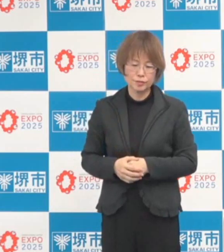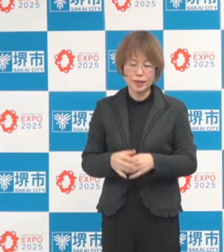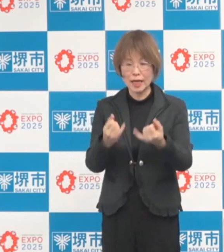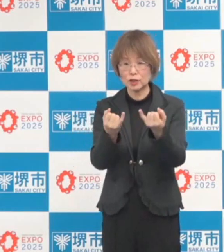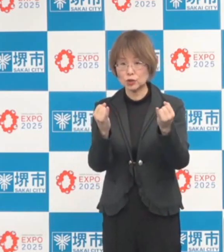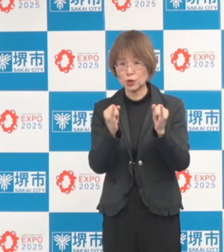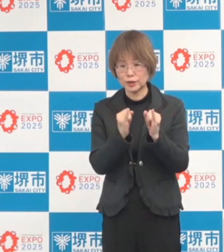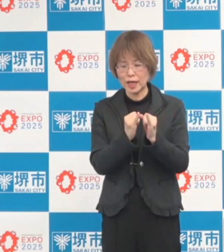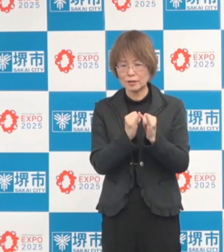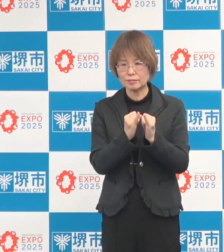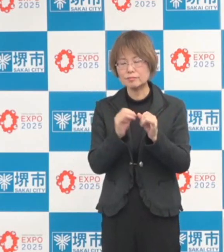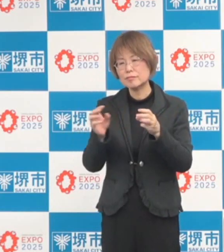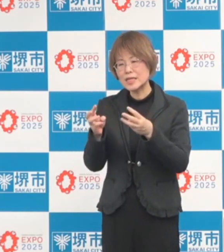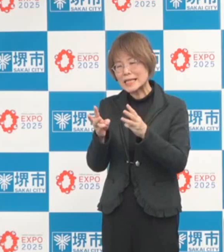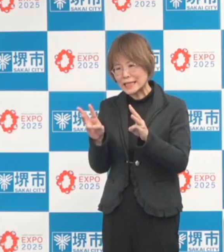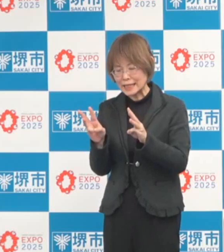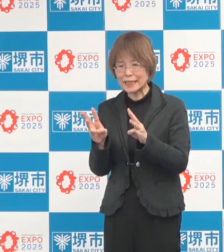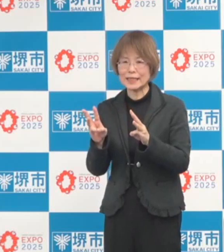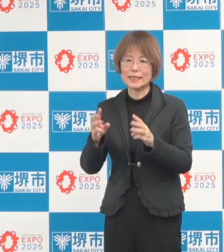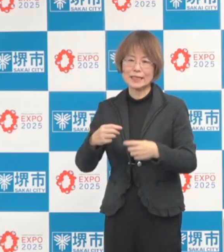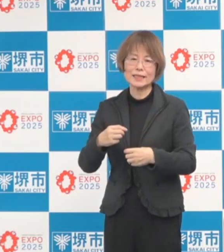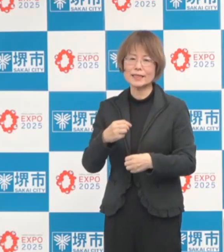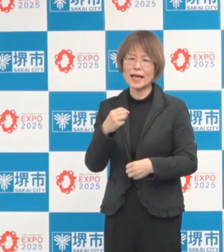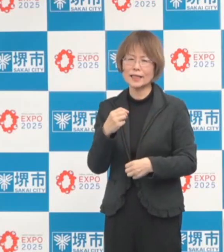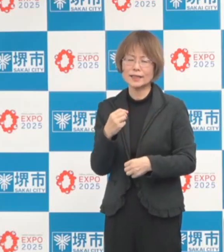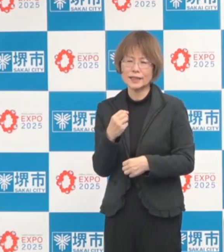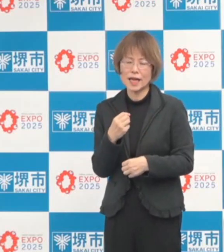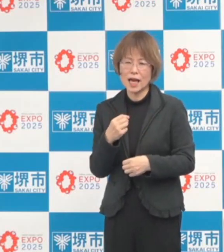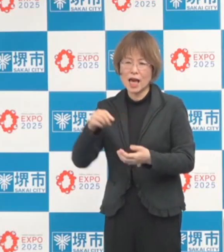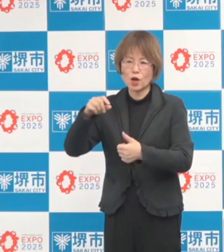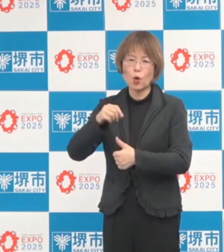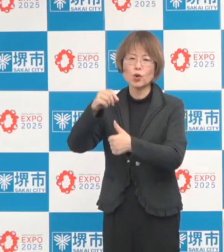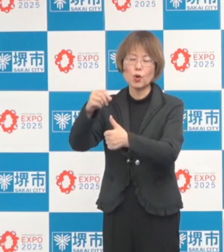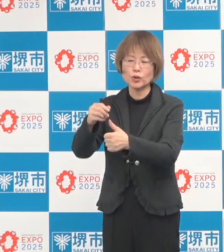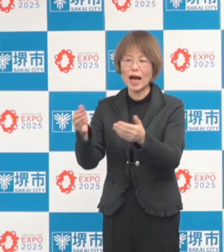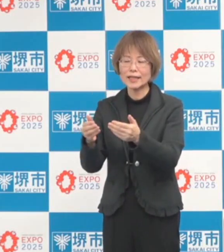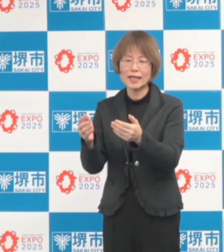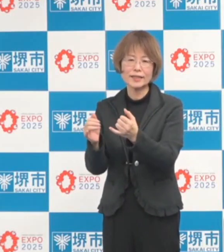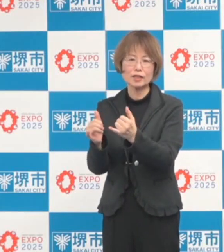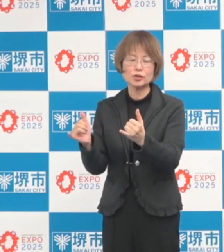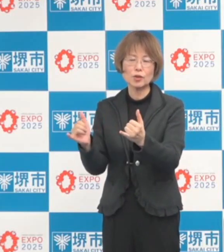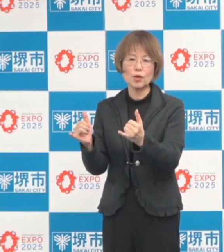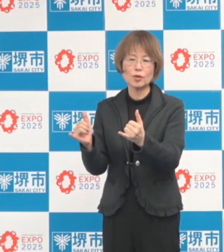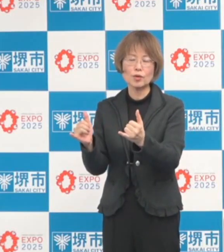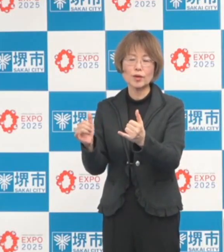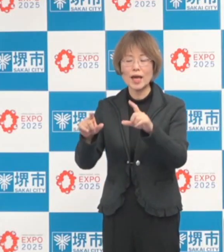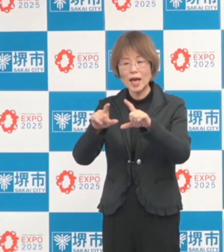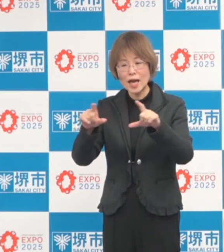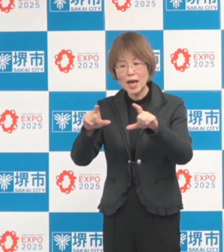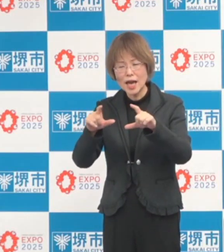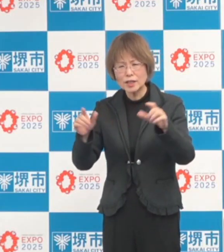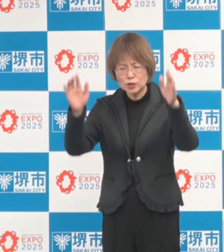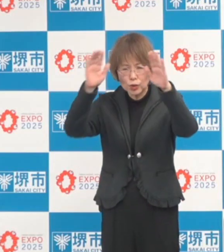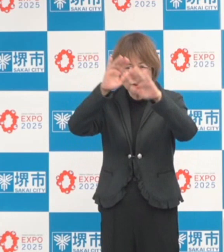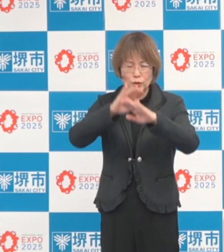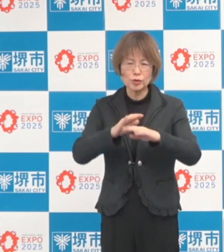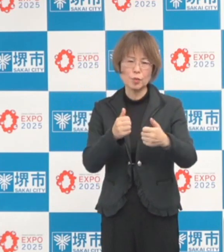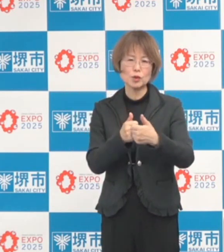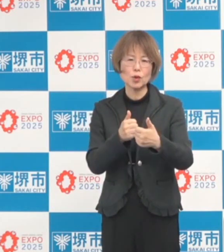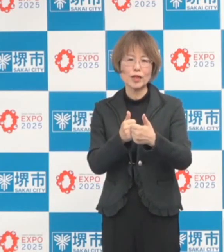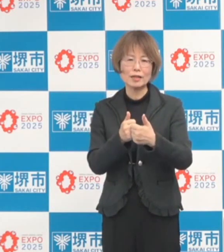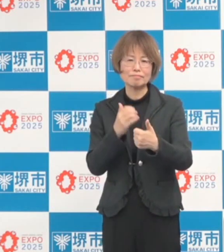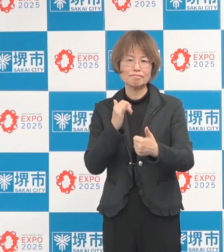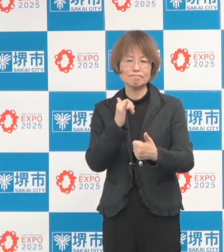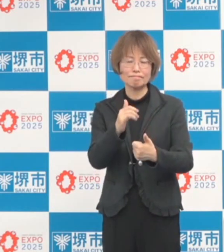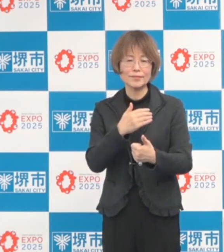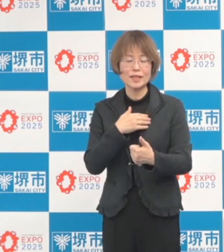や非正規雇用で働く方に対しましては、平日の夜間でも気軽に利用できる電話相談や